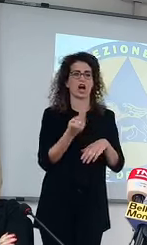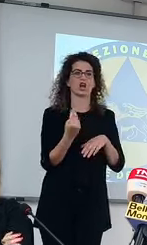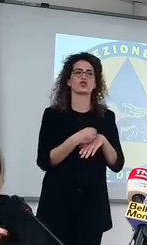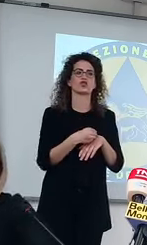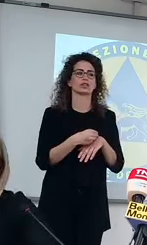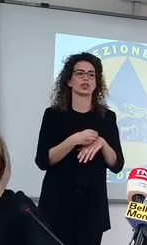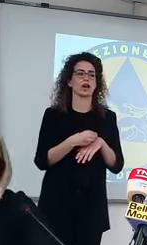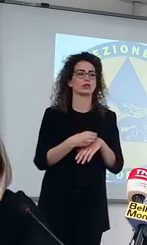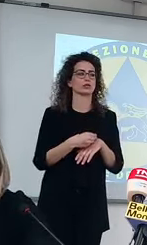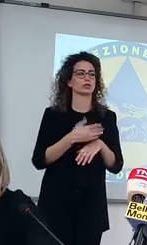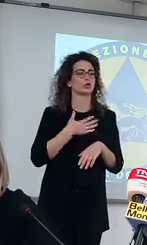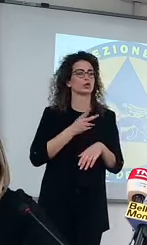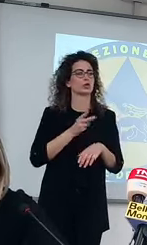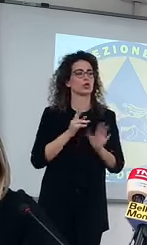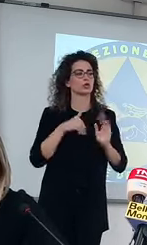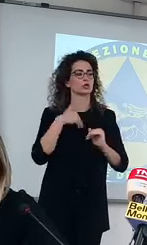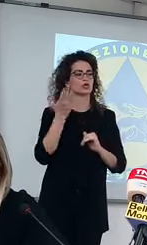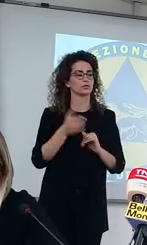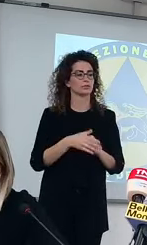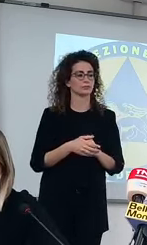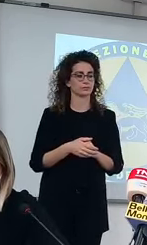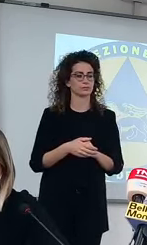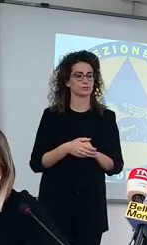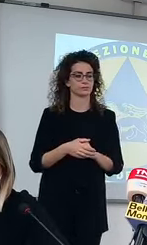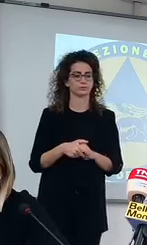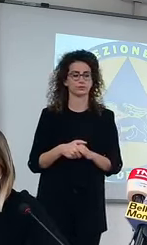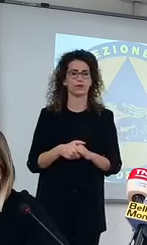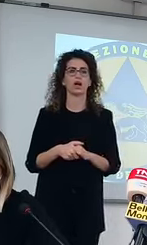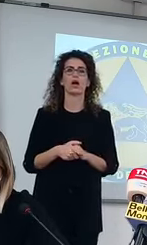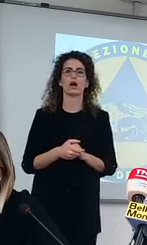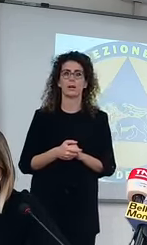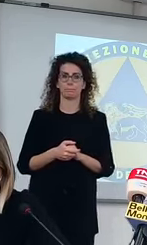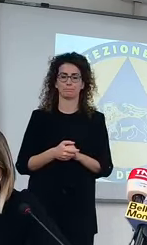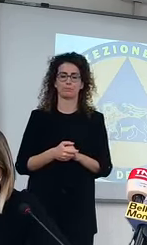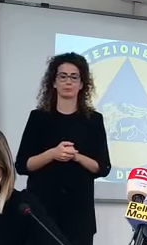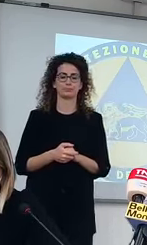in su. Ah. Cioè l'hanno messo anche.